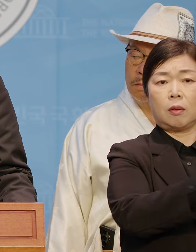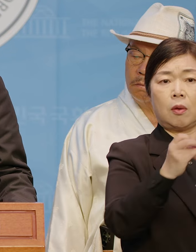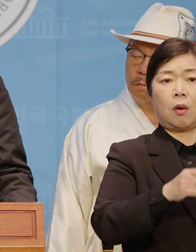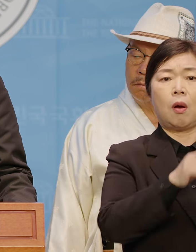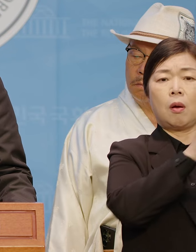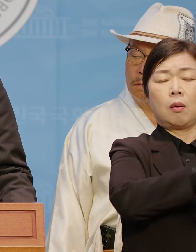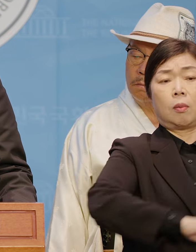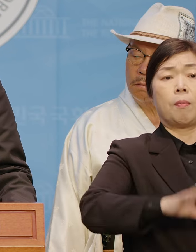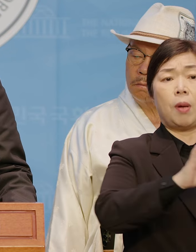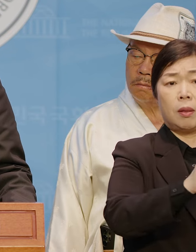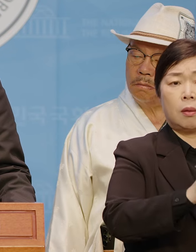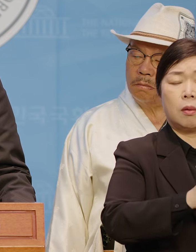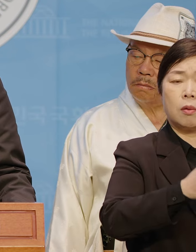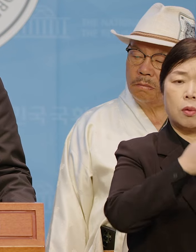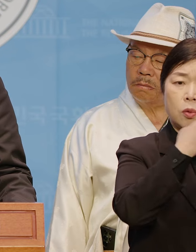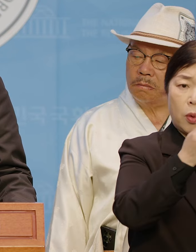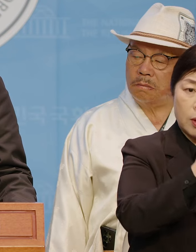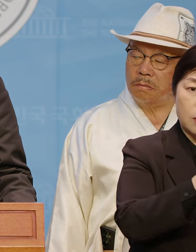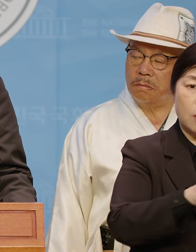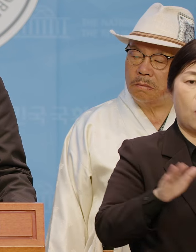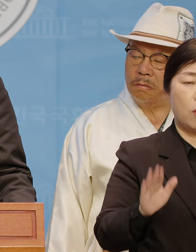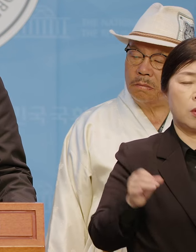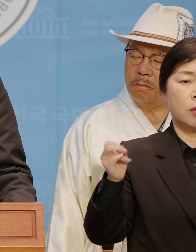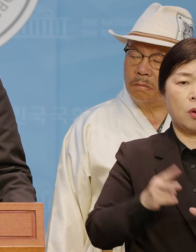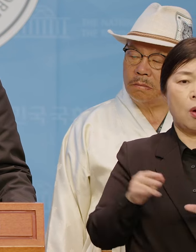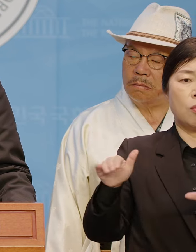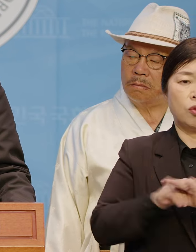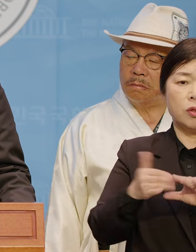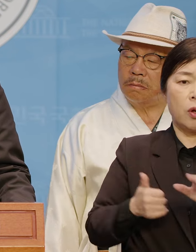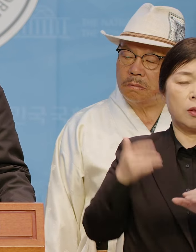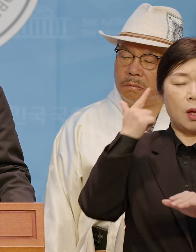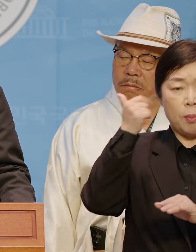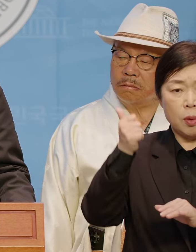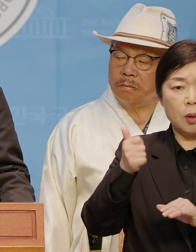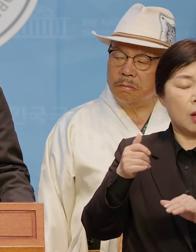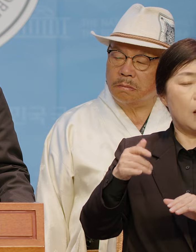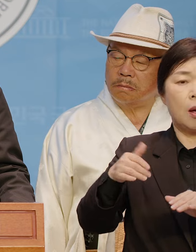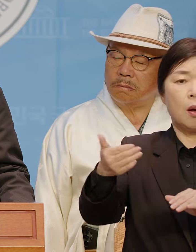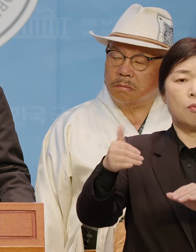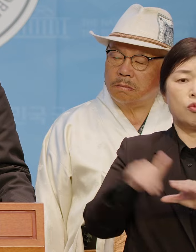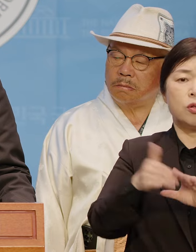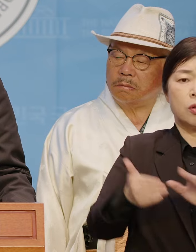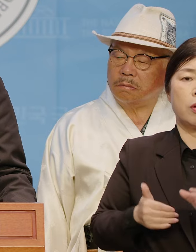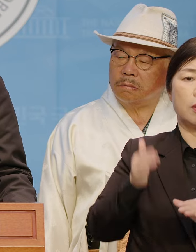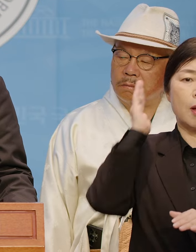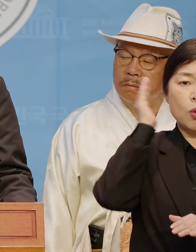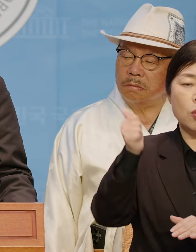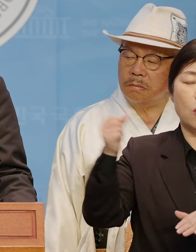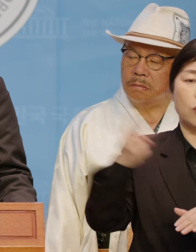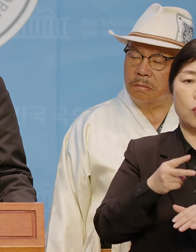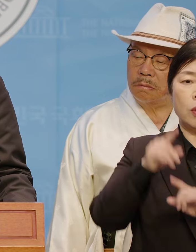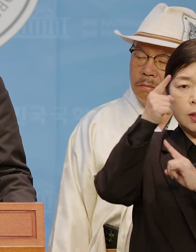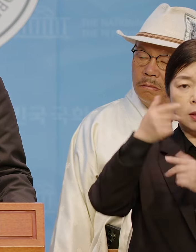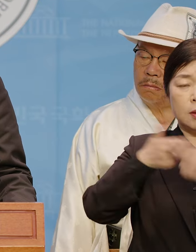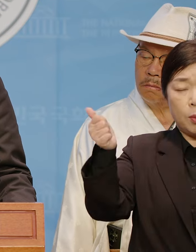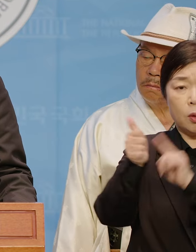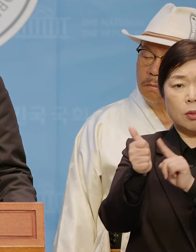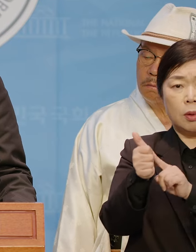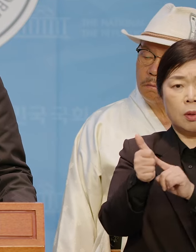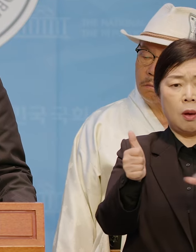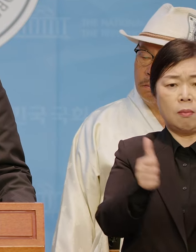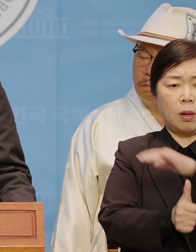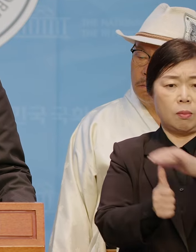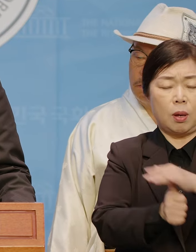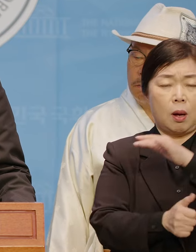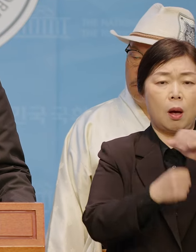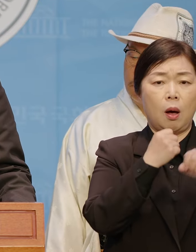교회들은 오늘도 문재인 전 대통령과 이재명 대표를 악마화 하여 비방하고 민주당 배에는 북한이 있다고